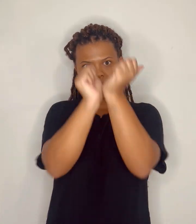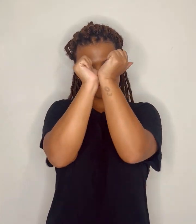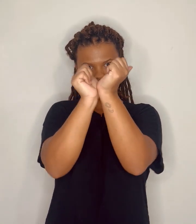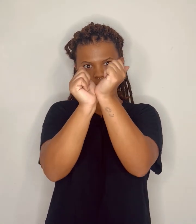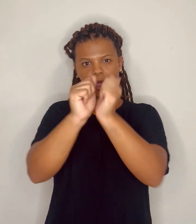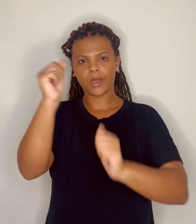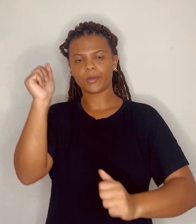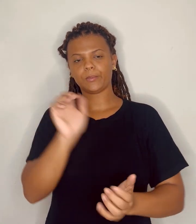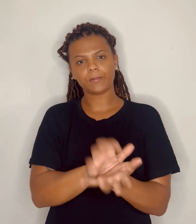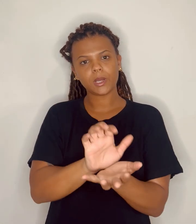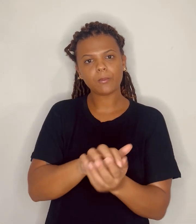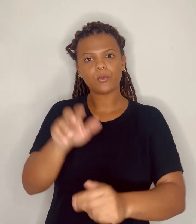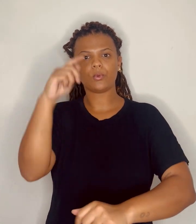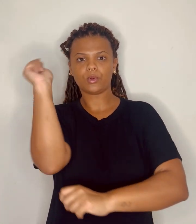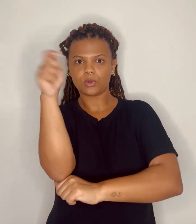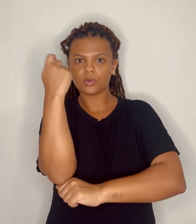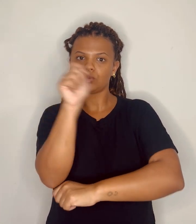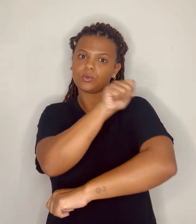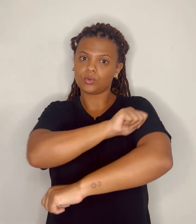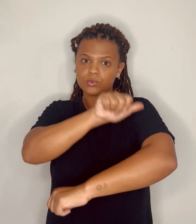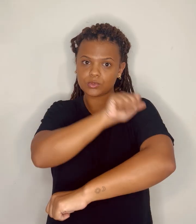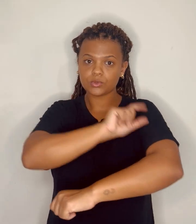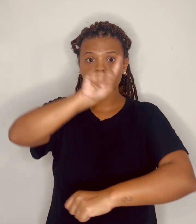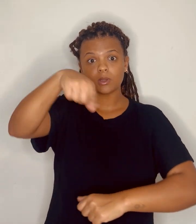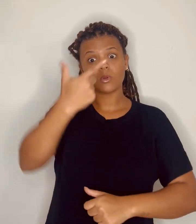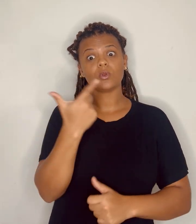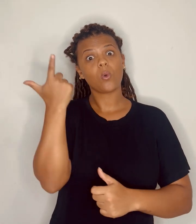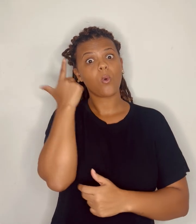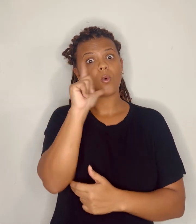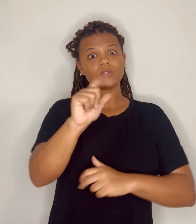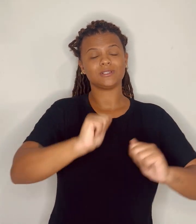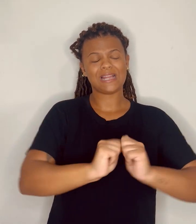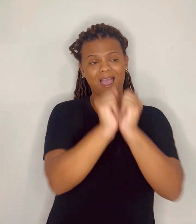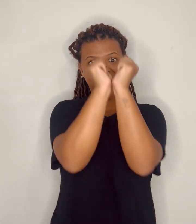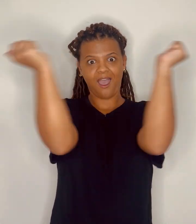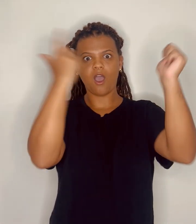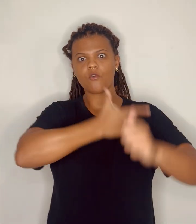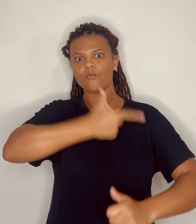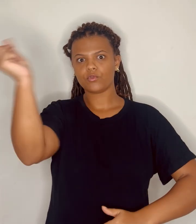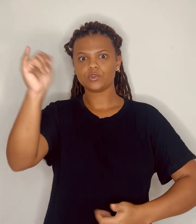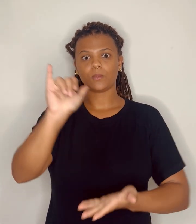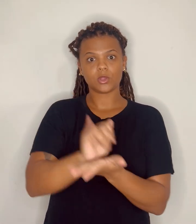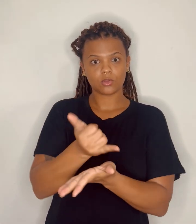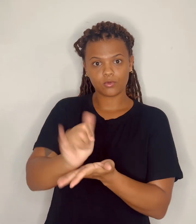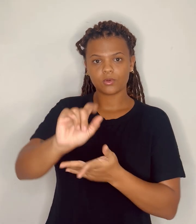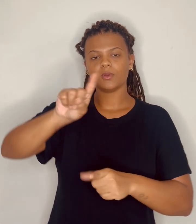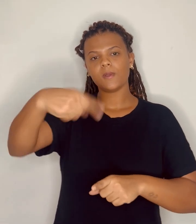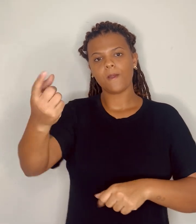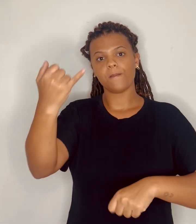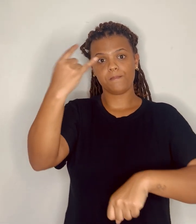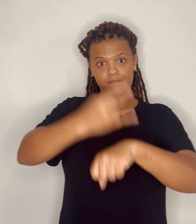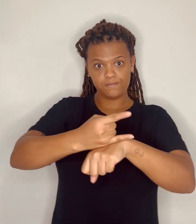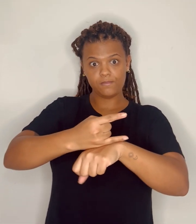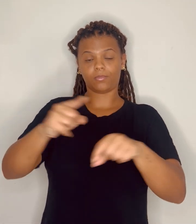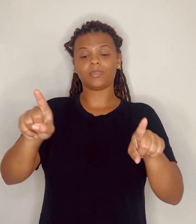Sul, até conseguir a sua liberdade através de uma fuga para Nova York, o Haiti, o Canadá, onde ele começou a escrever a